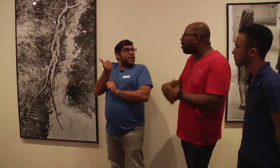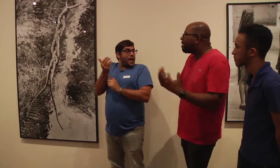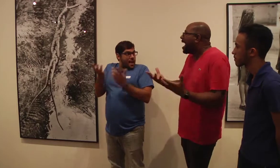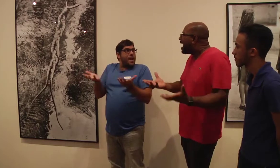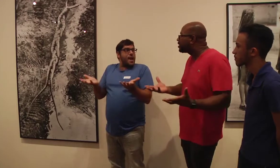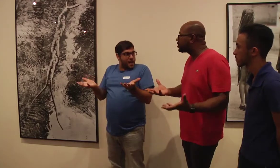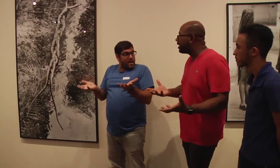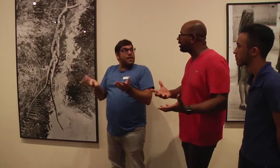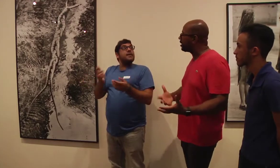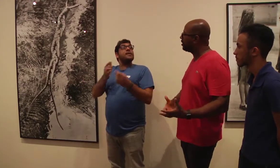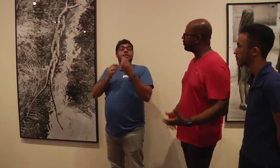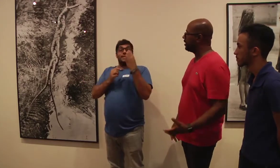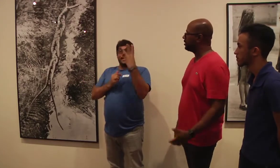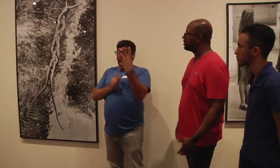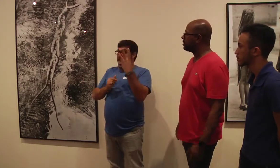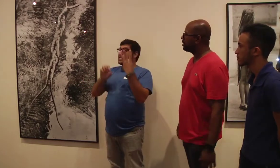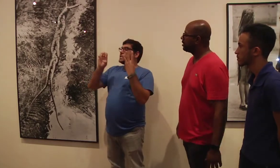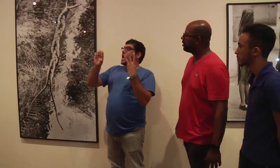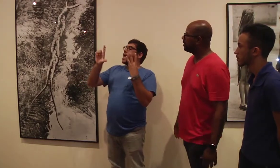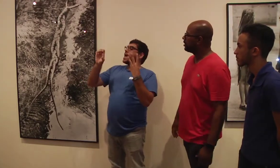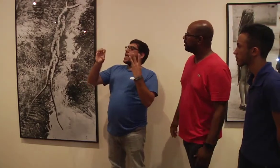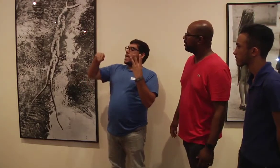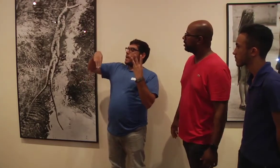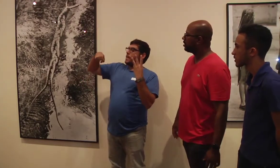É uma arte, né, que ele fez.